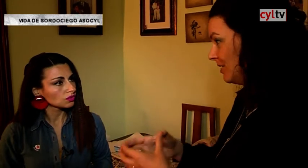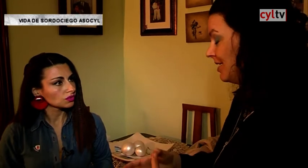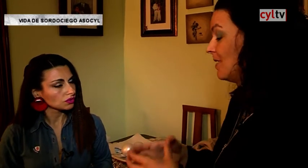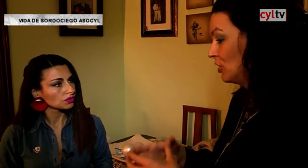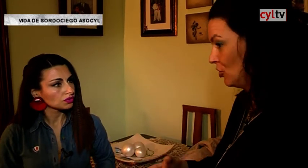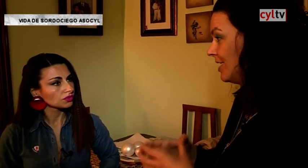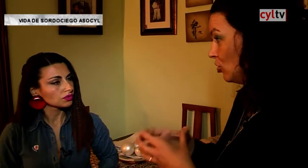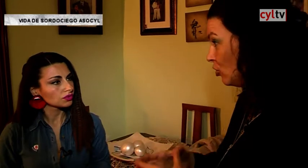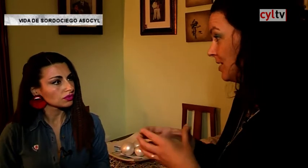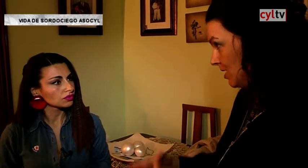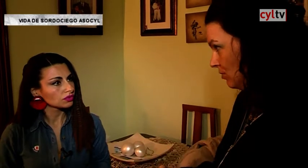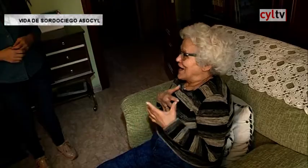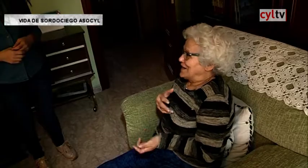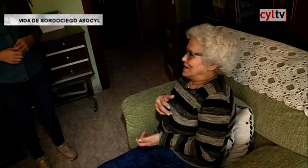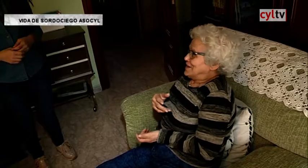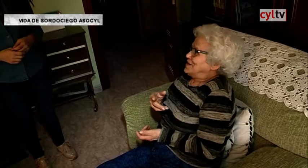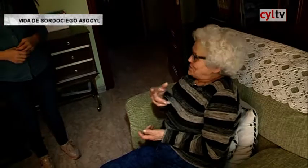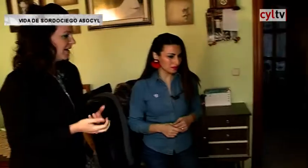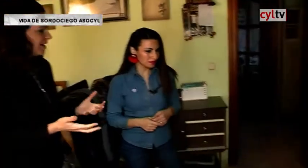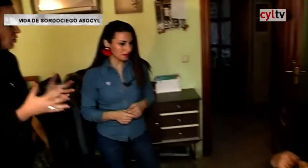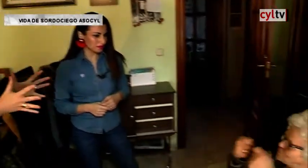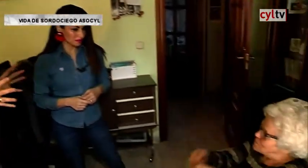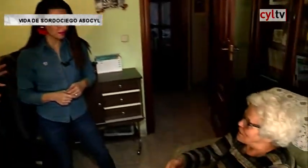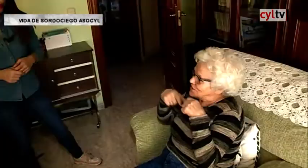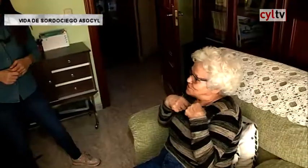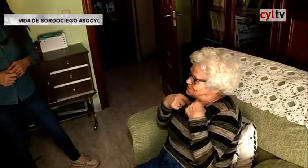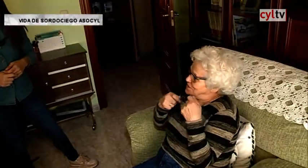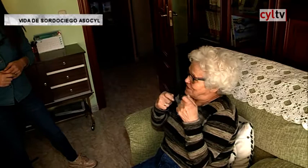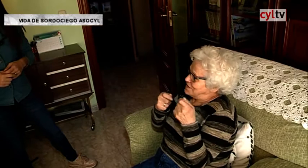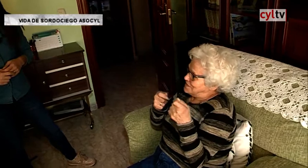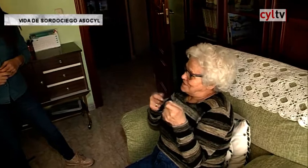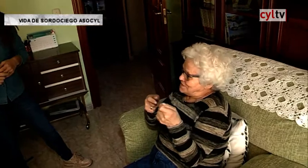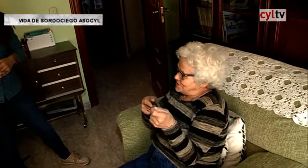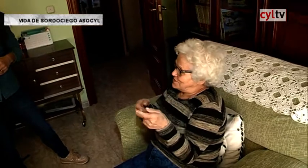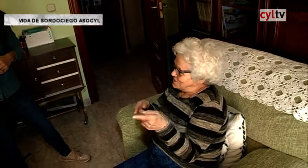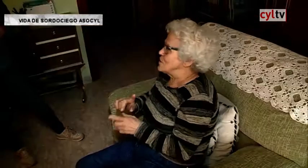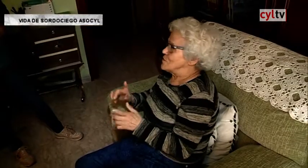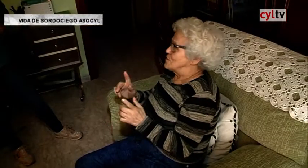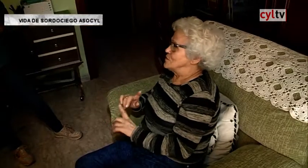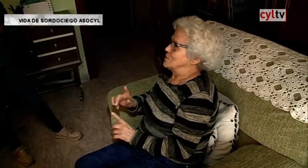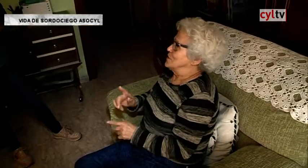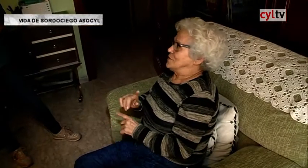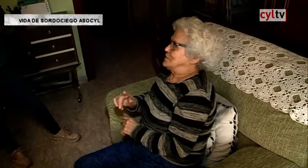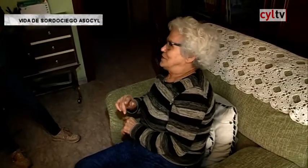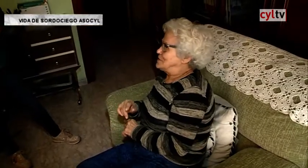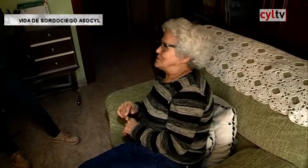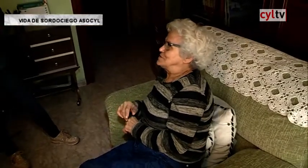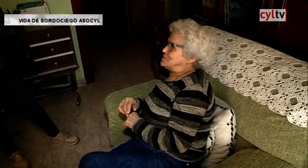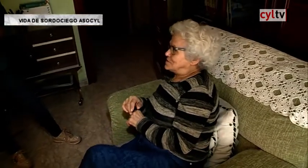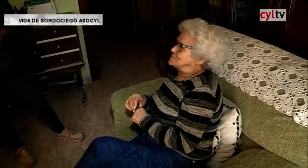que esa persona es sordo y es ciego. Mira, ella me dice que ella en su caso, Luis era una persona solo sorda, no estaban muy de acuerdo en cómo tratarlo,